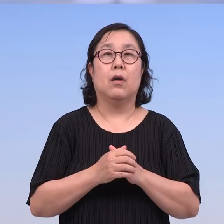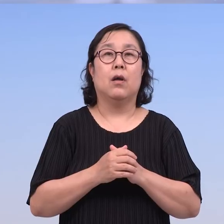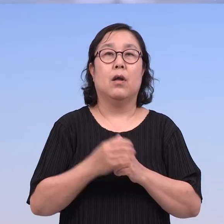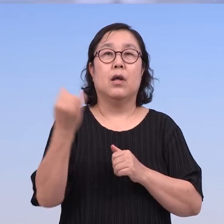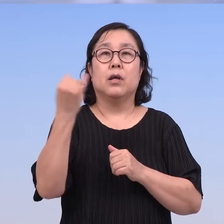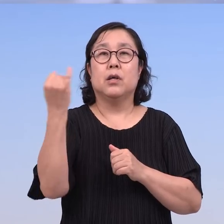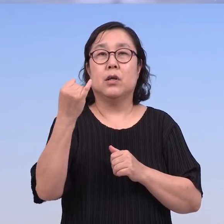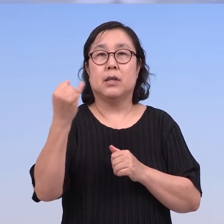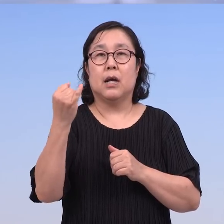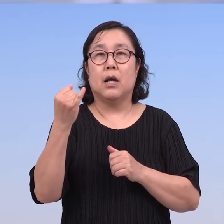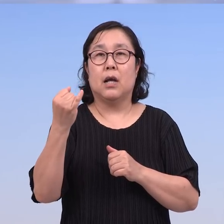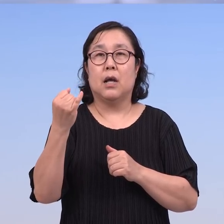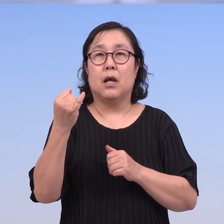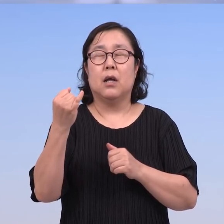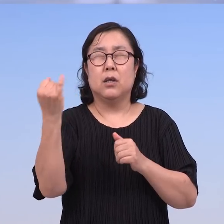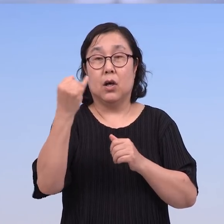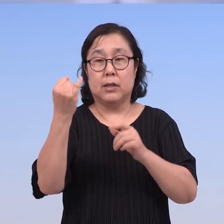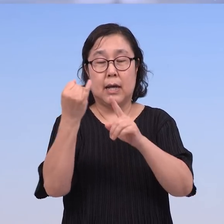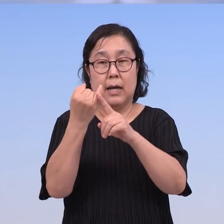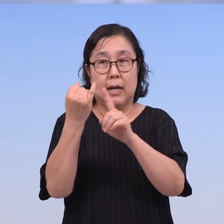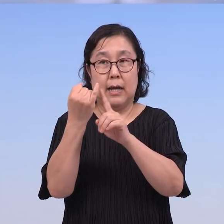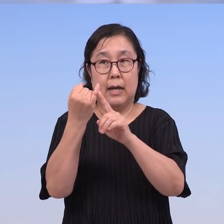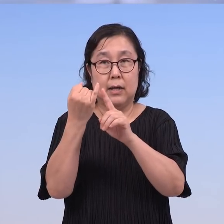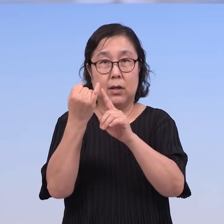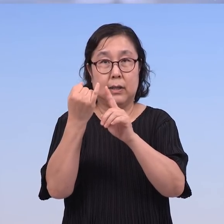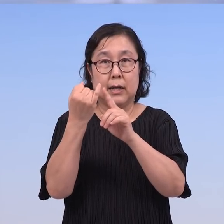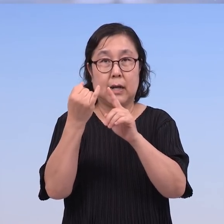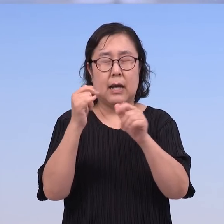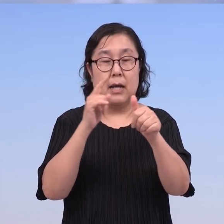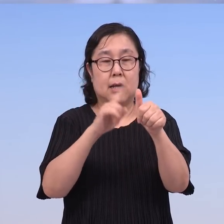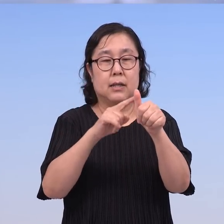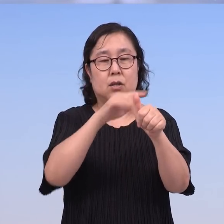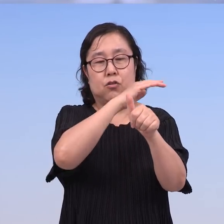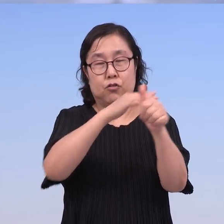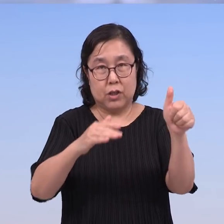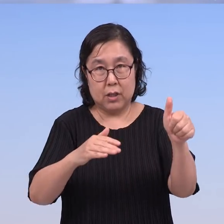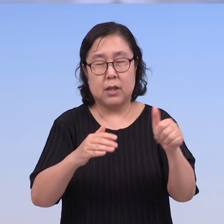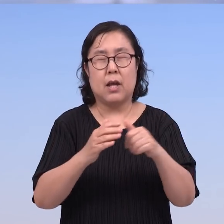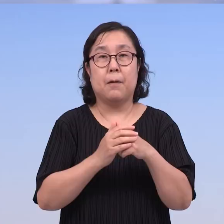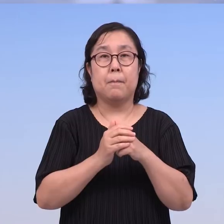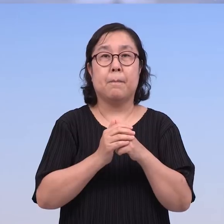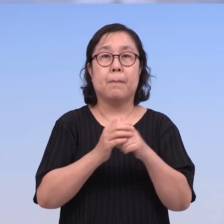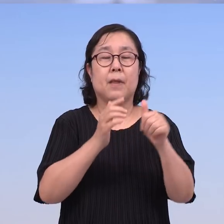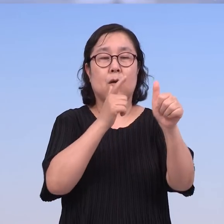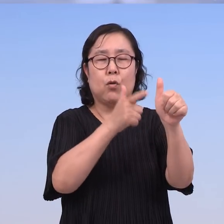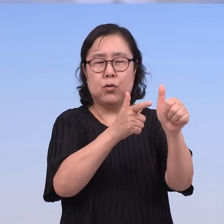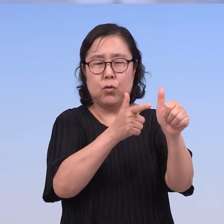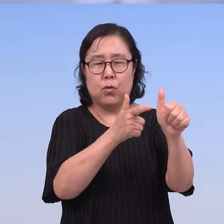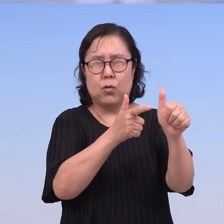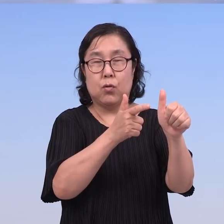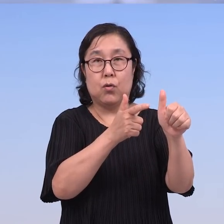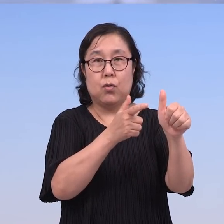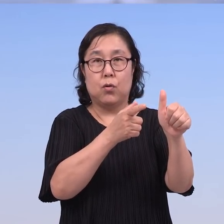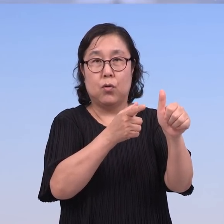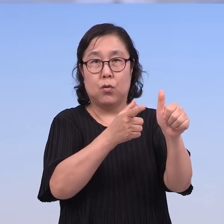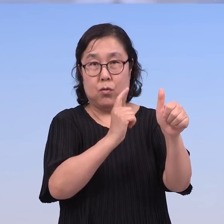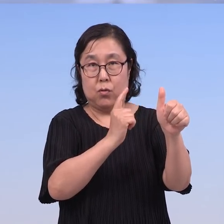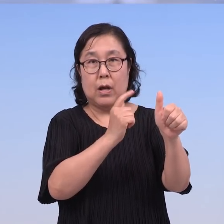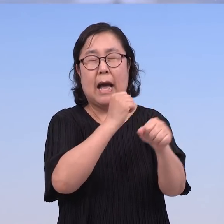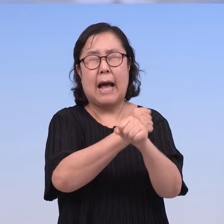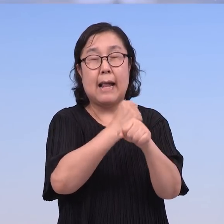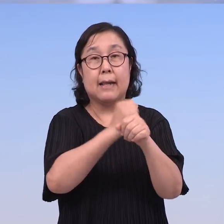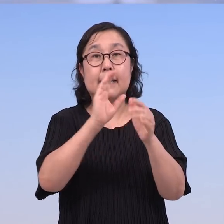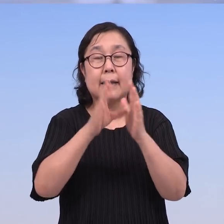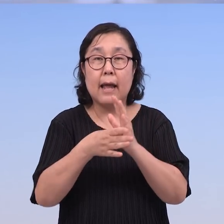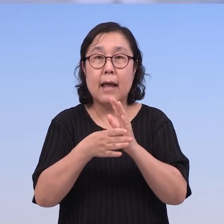여자 주인공, 그 여자 독립운동가가 이 염석진을 처형을 하는데요, 그 여자 독립운동가 주인공이 마지막으로